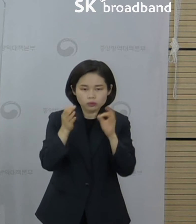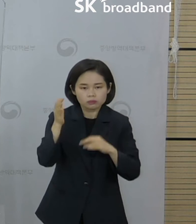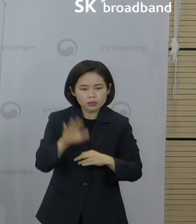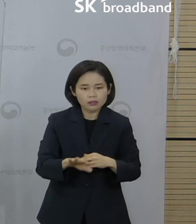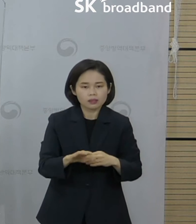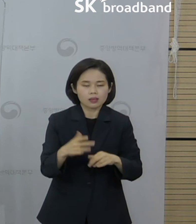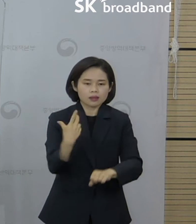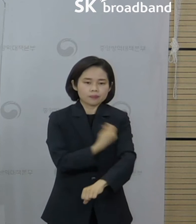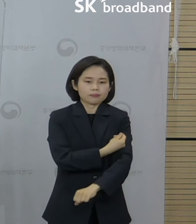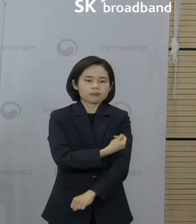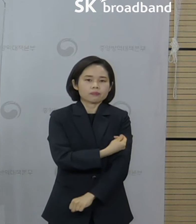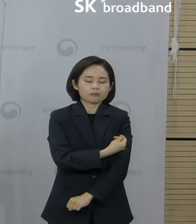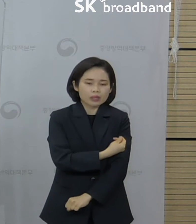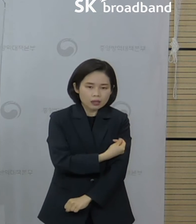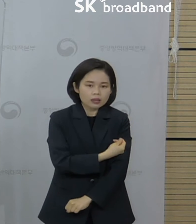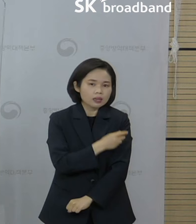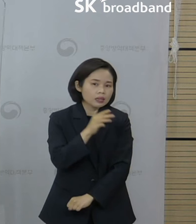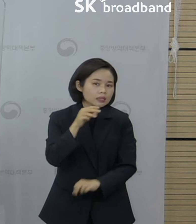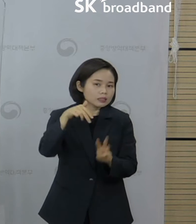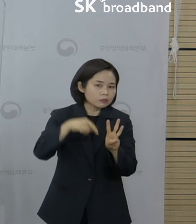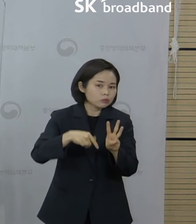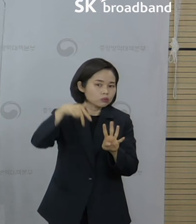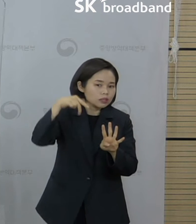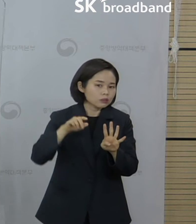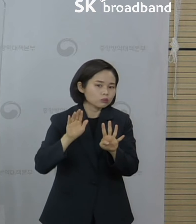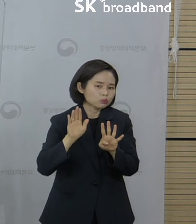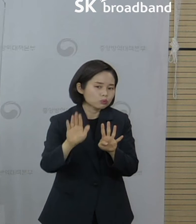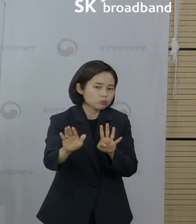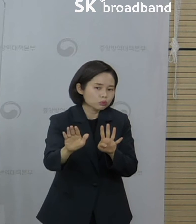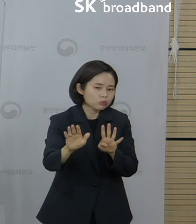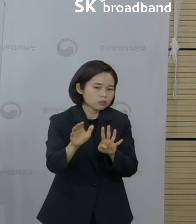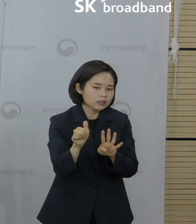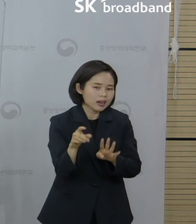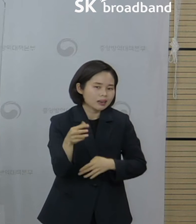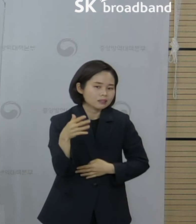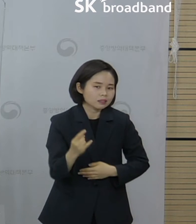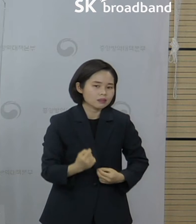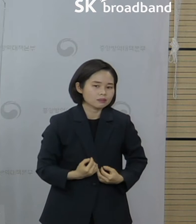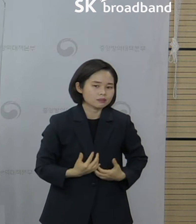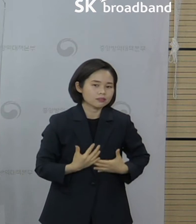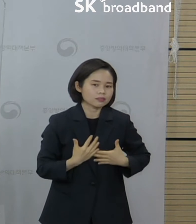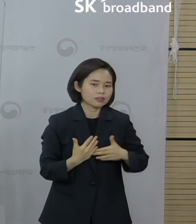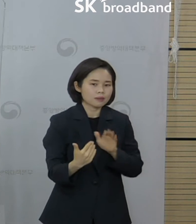3~4주가 지나야 항체가가 최고치로 올라간다는 보고가 있습니다.